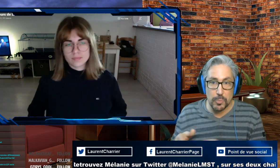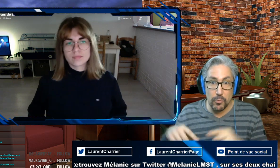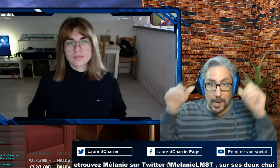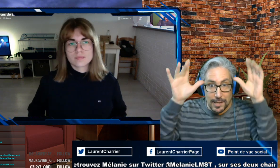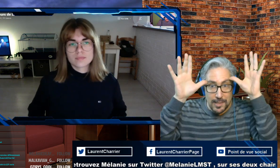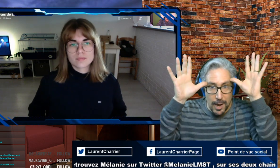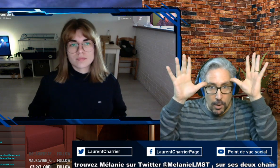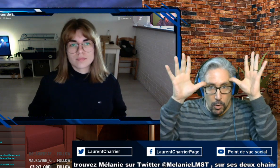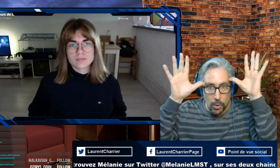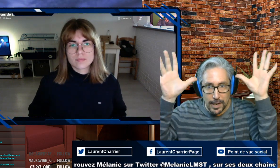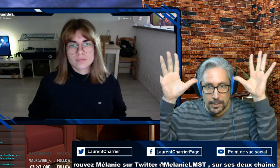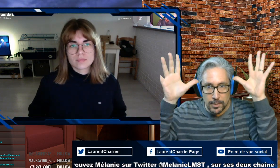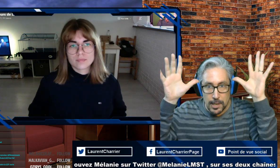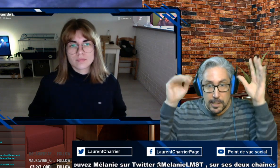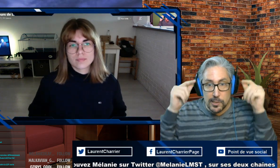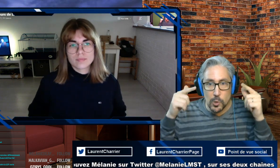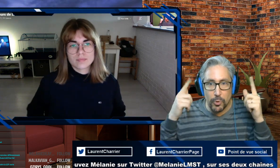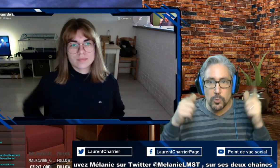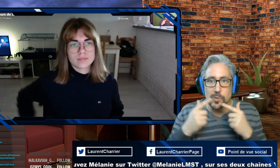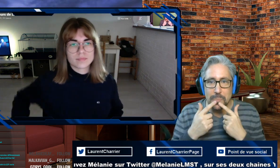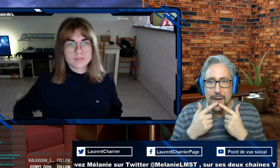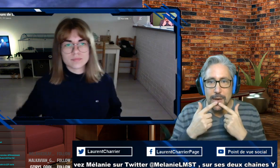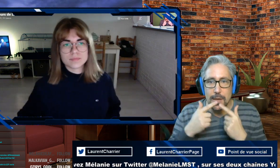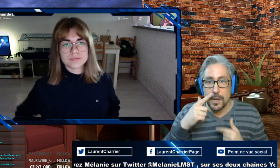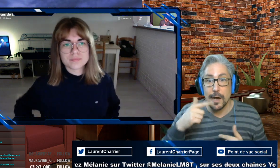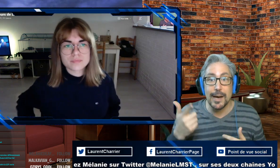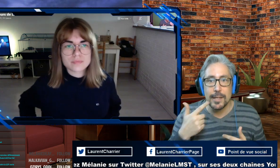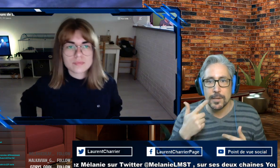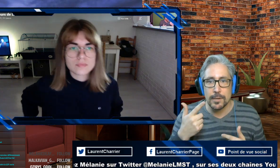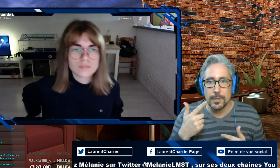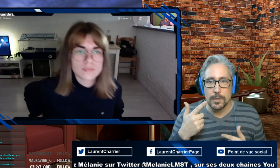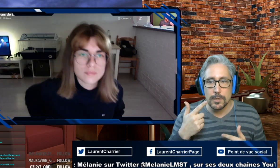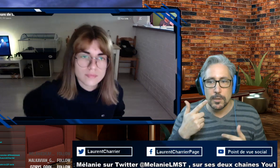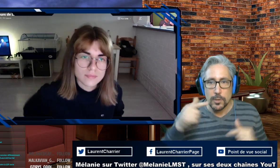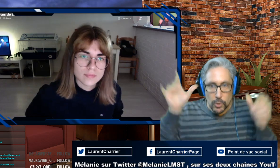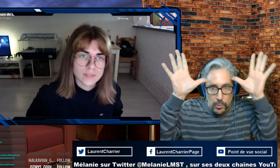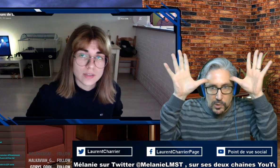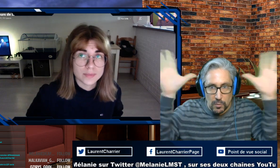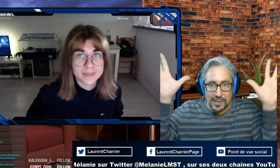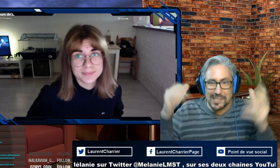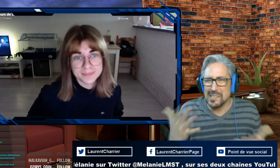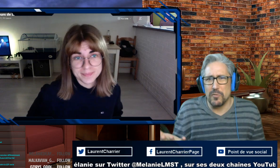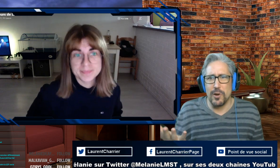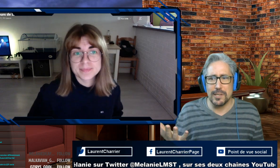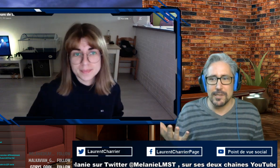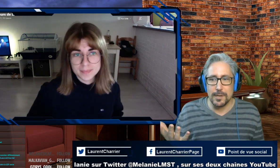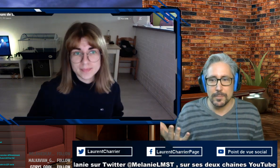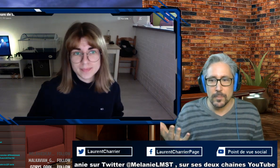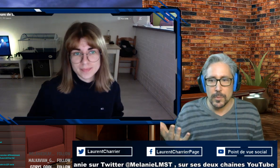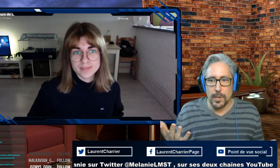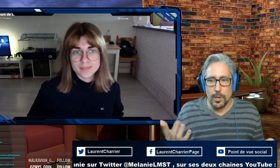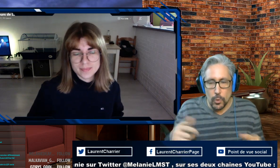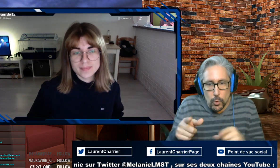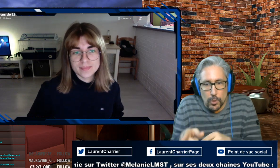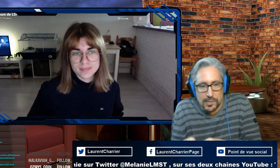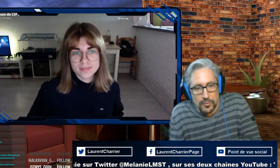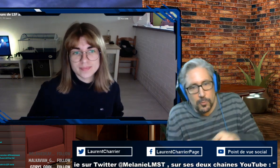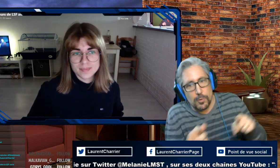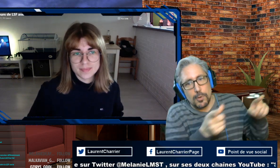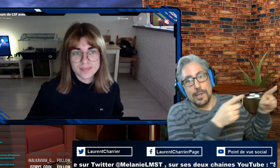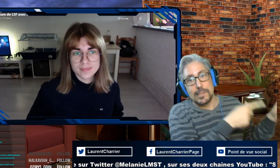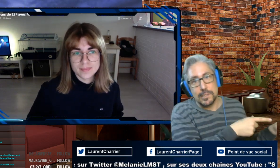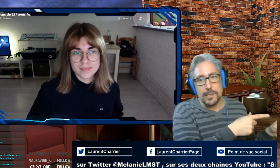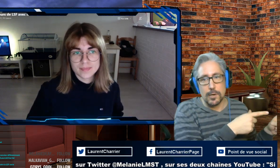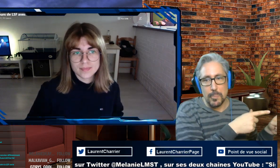va au Japon, l'animal, le renne, il ne se prononce pas renne. Donc si on fait ça, ça ne veut rien dire. Eux, quand ils